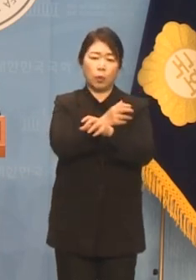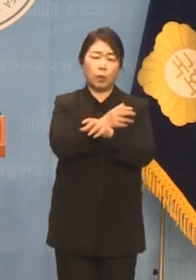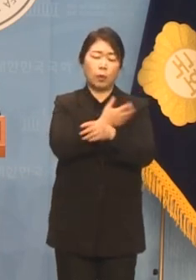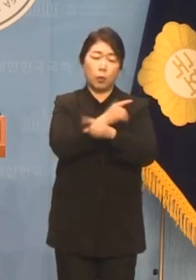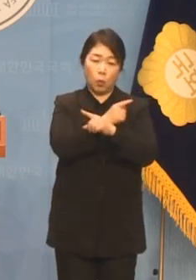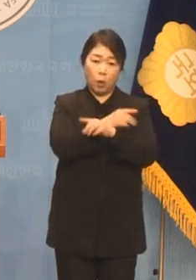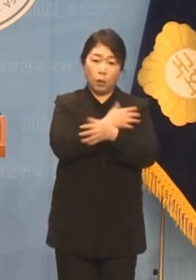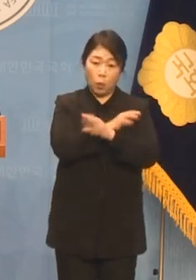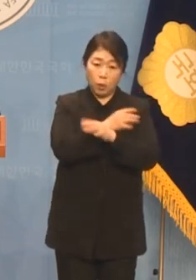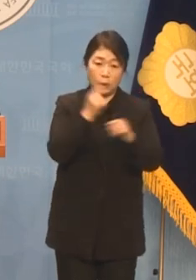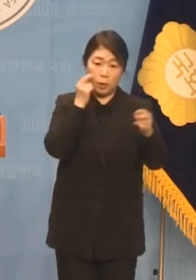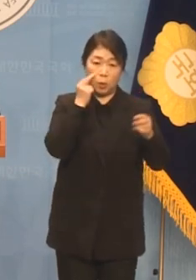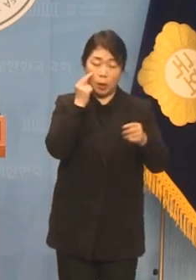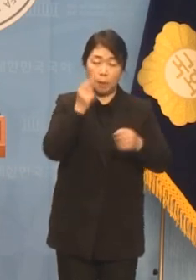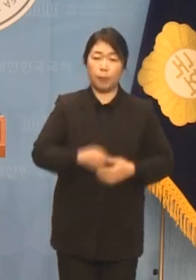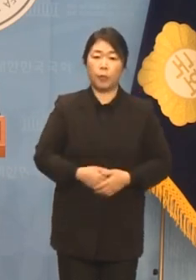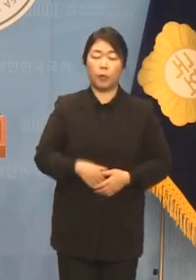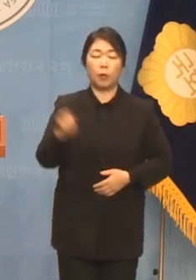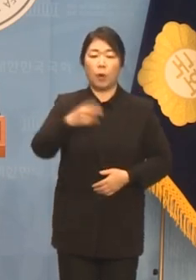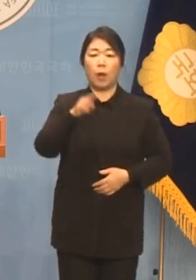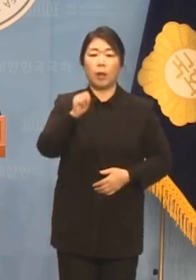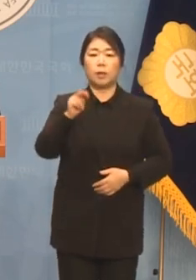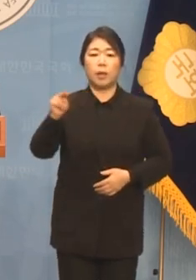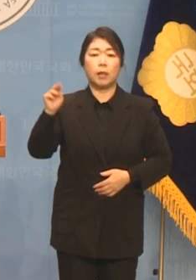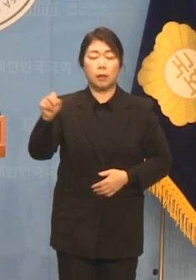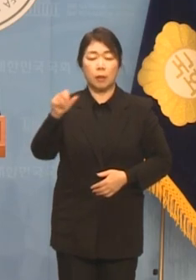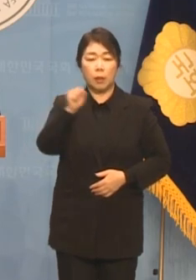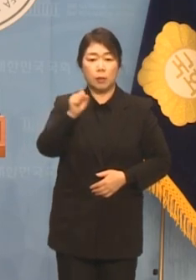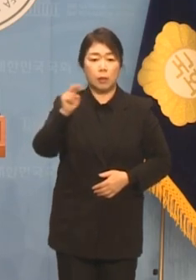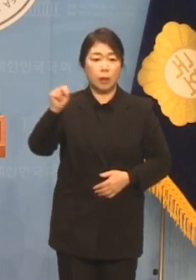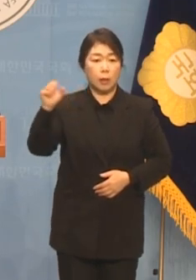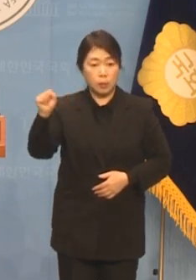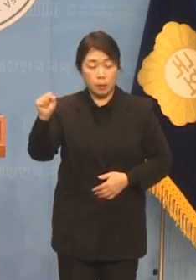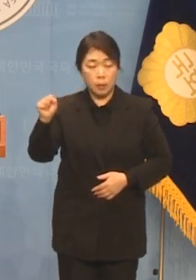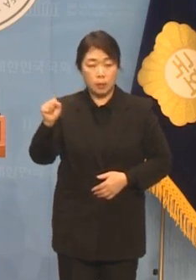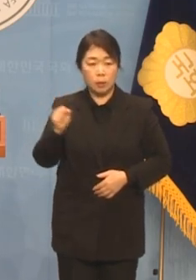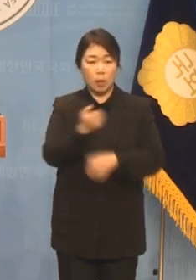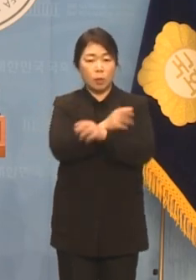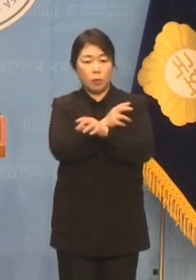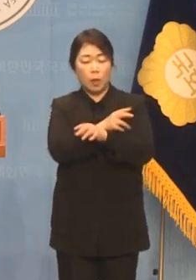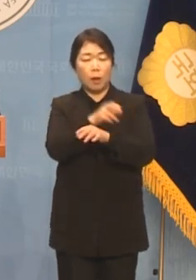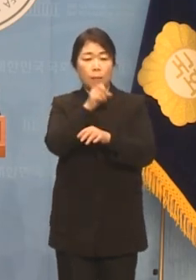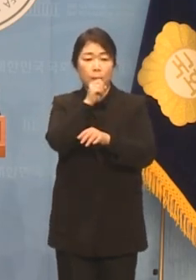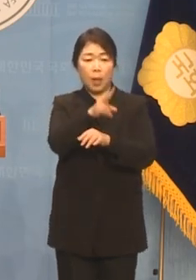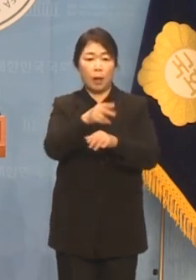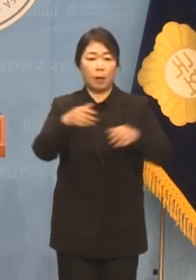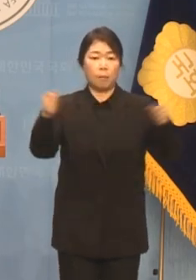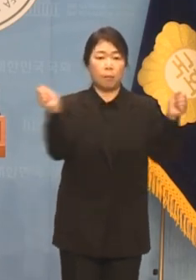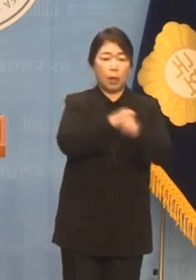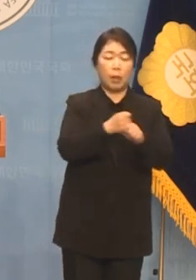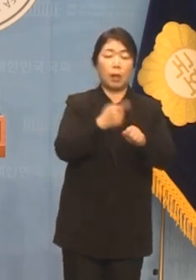대파 격파 영상도 장난이었다 농담을 다큐로 받는다라고